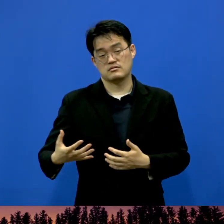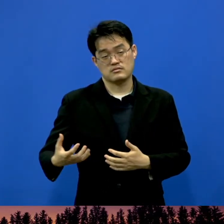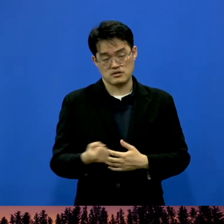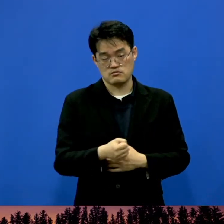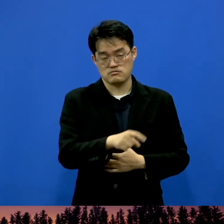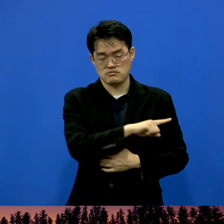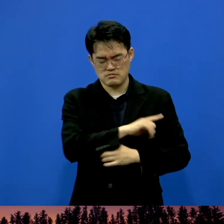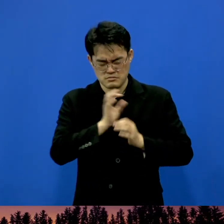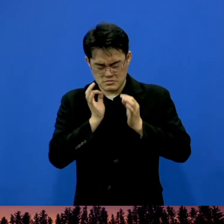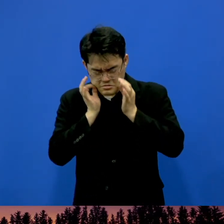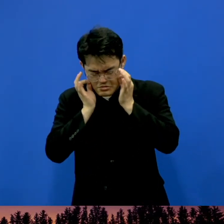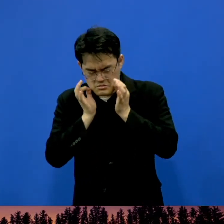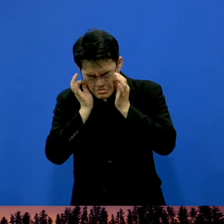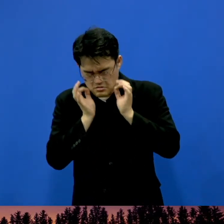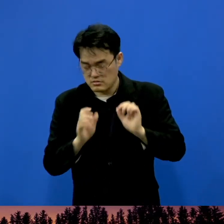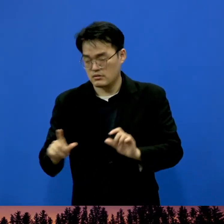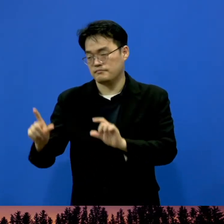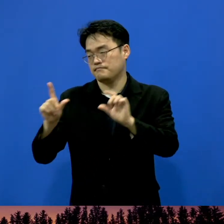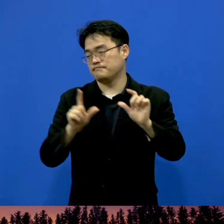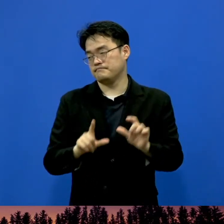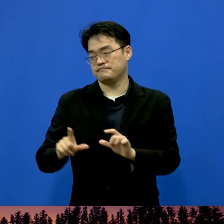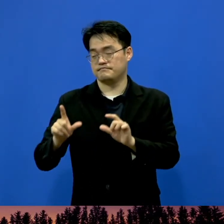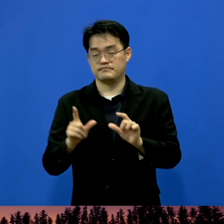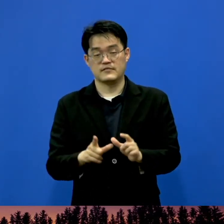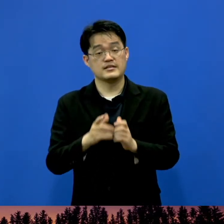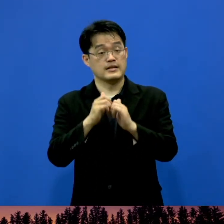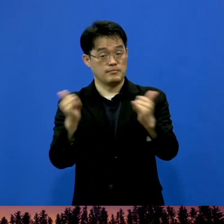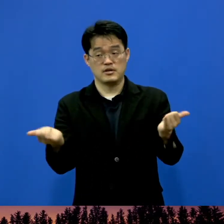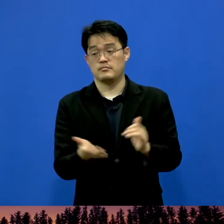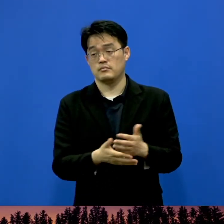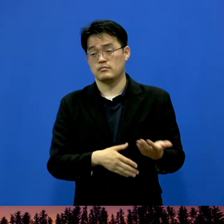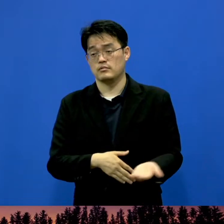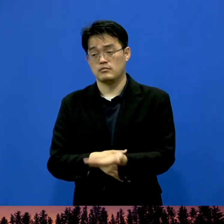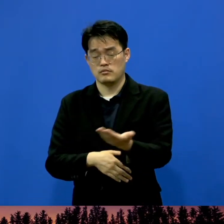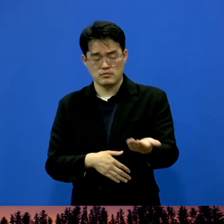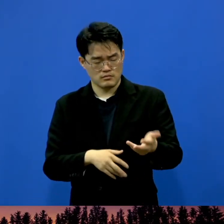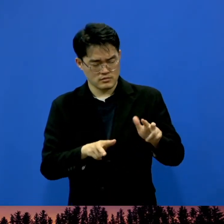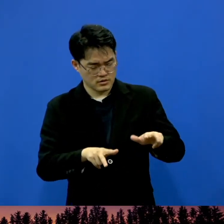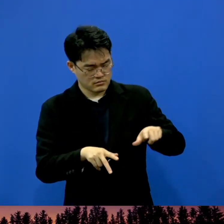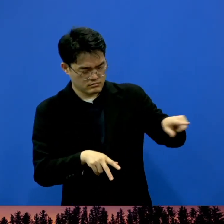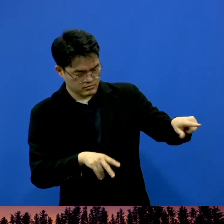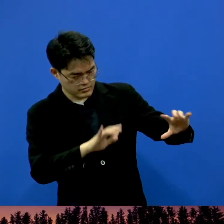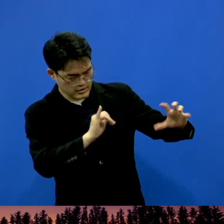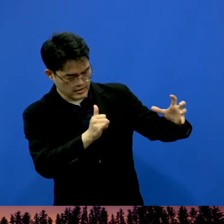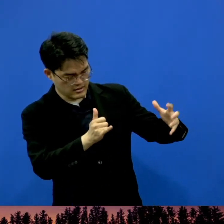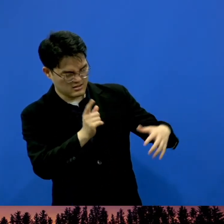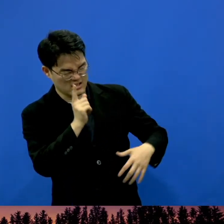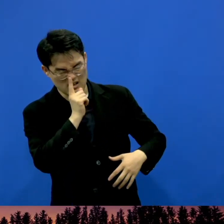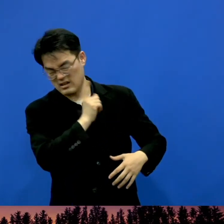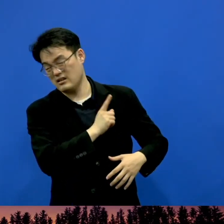다하는 삶을 삽니다. 여러분 세월이 악해요. 악하다는 말은